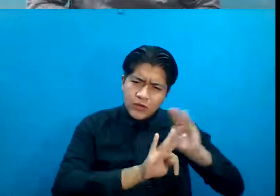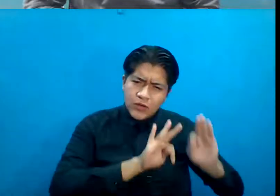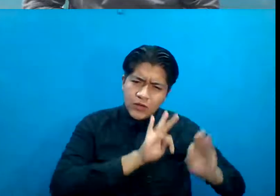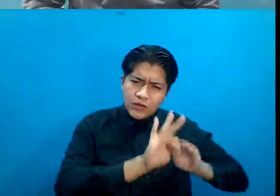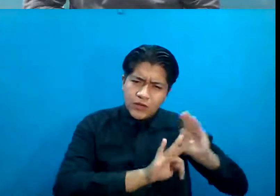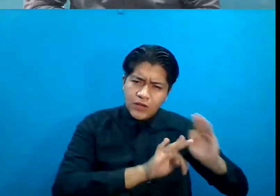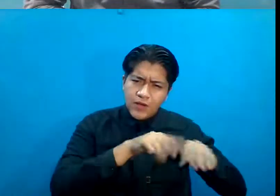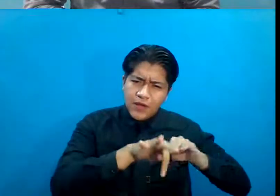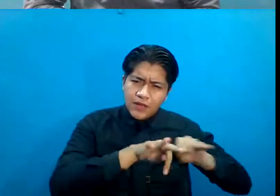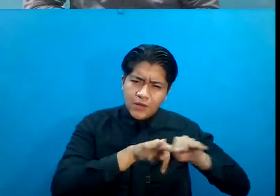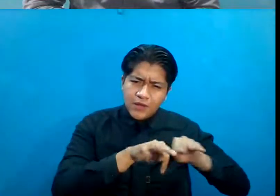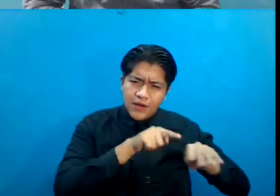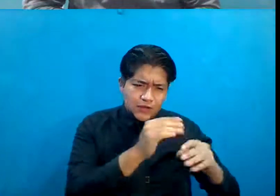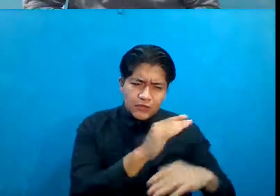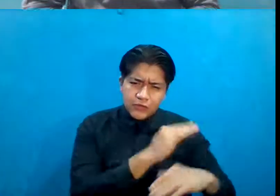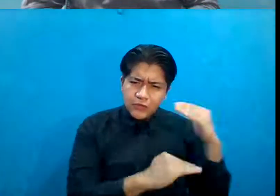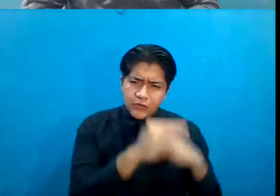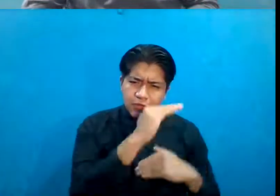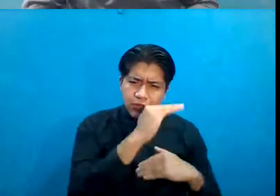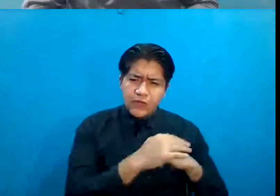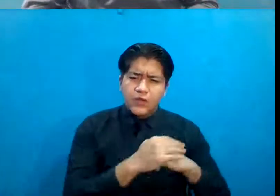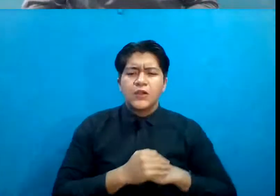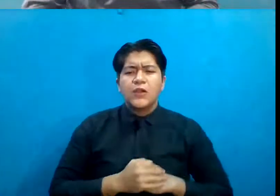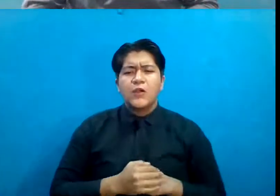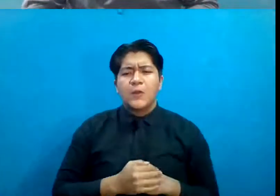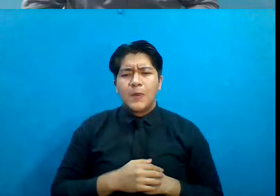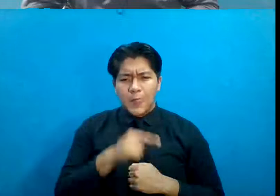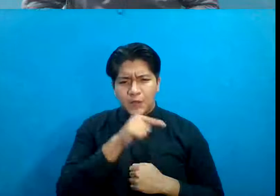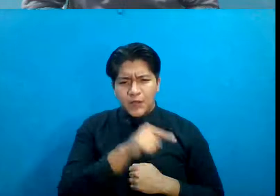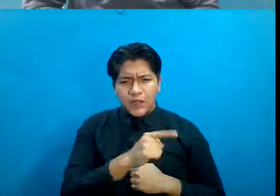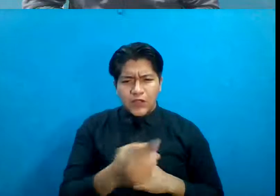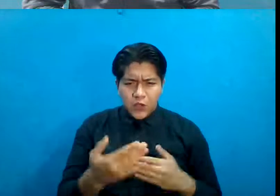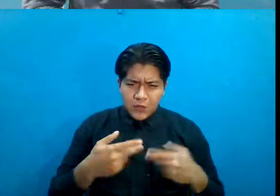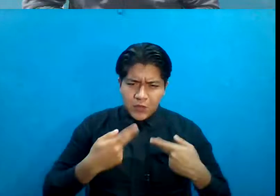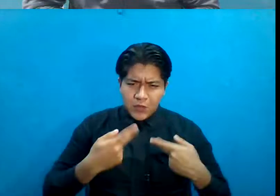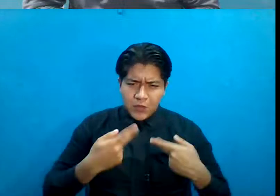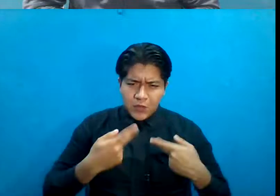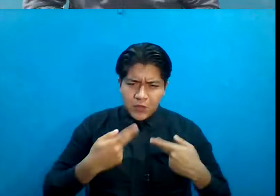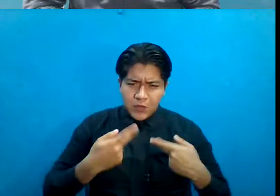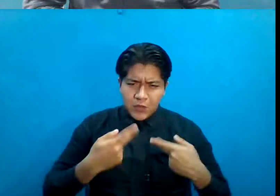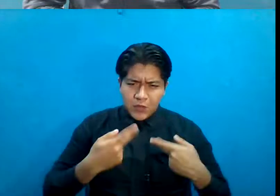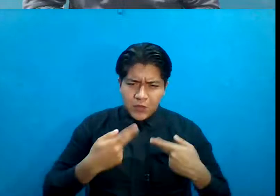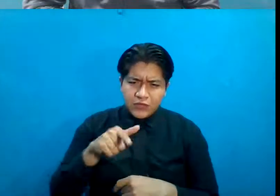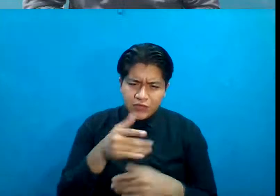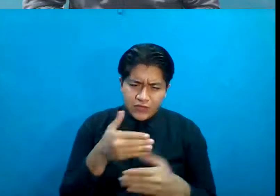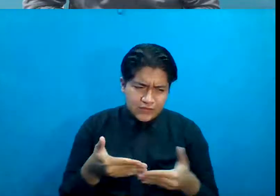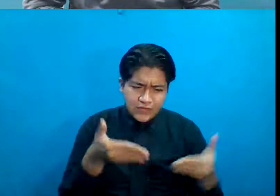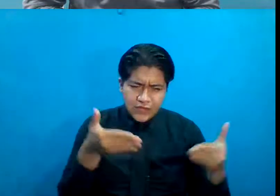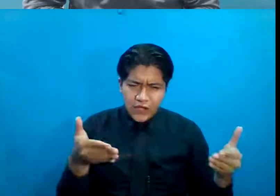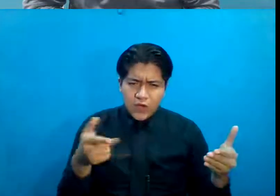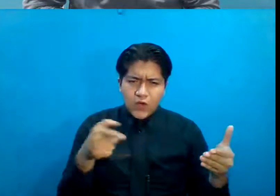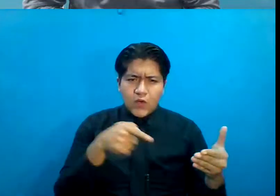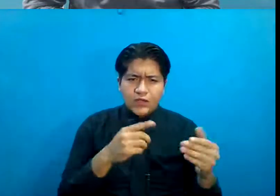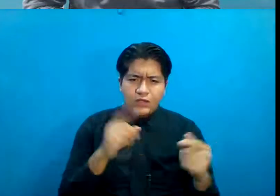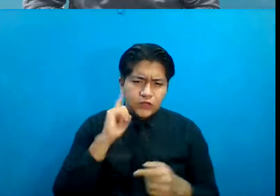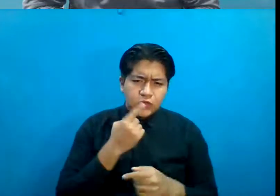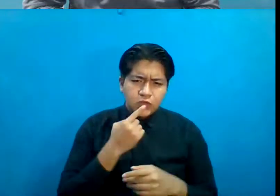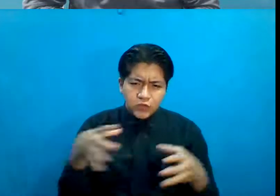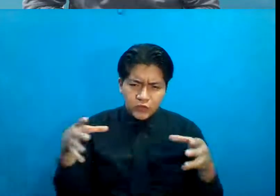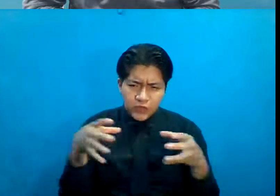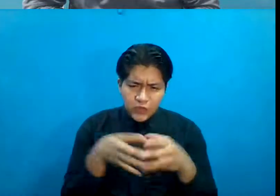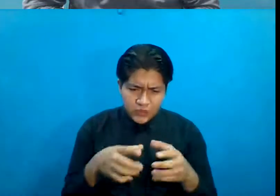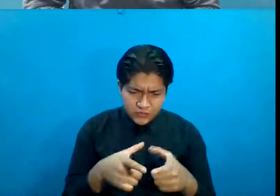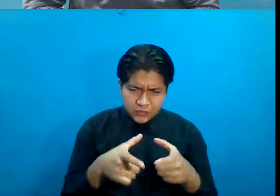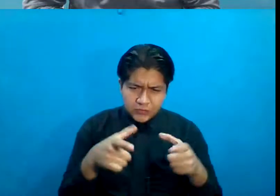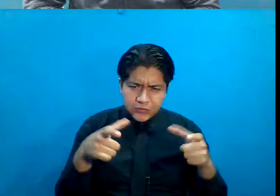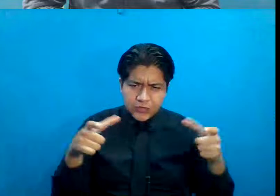comunidad sorda. Se ha desempeñado como instructor de lengua de señas mexicana y cultura sorda, además de ser un fiel promotor de estas en diferentes espacios,